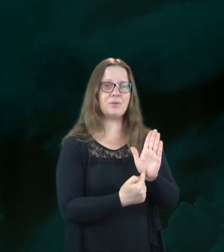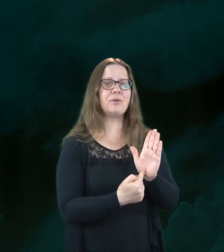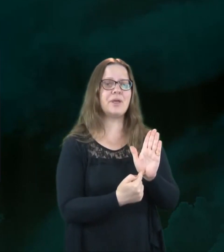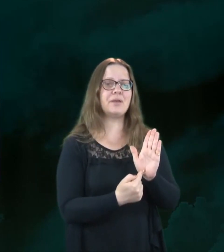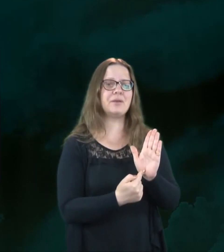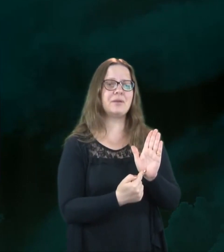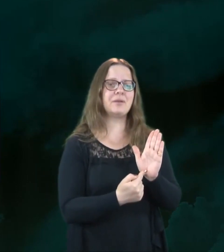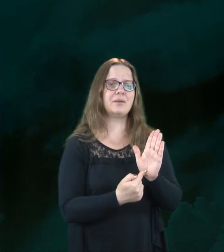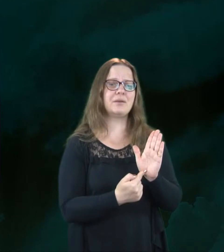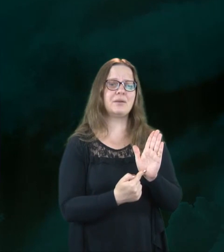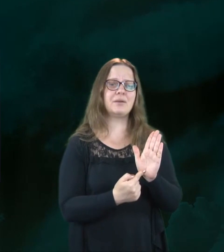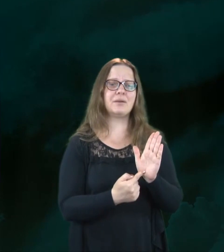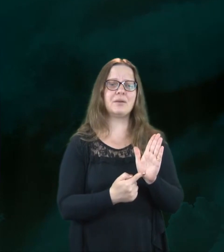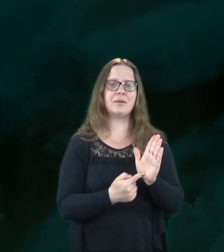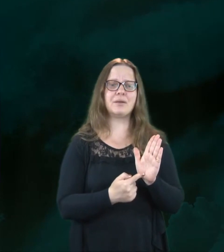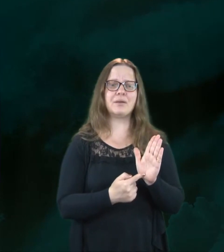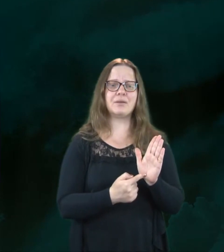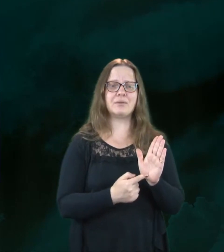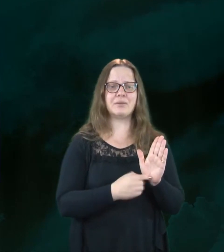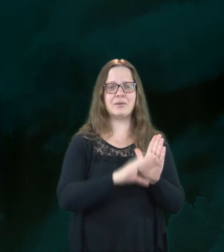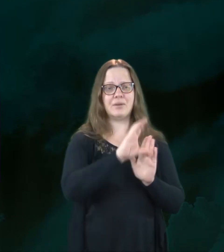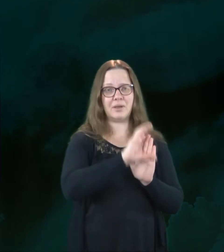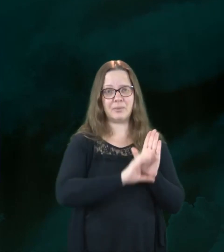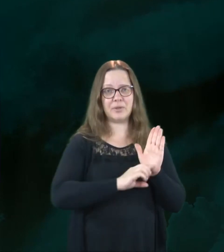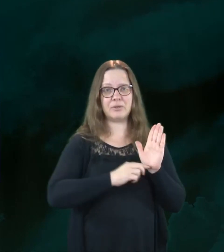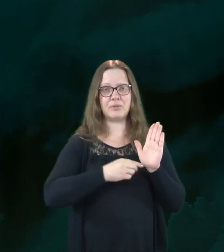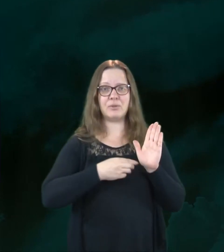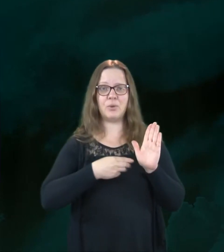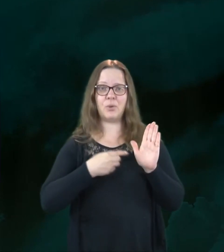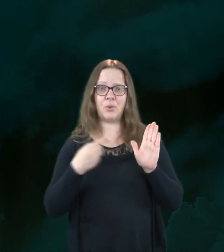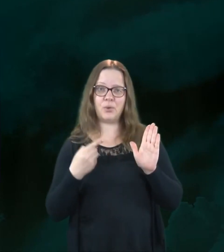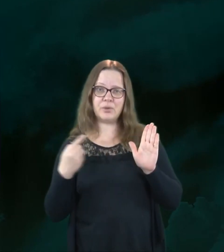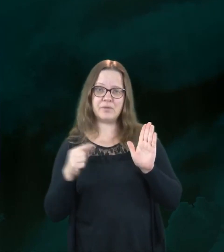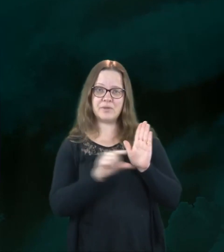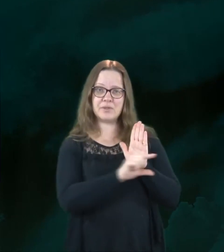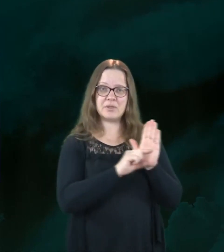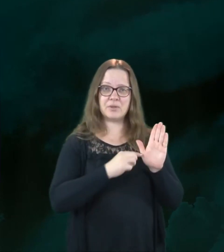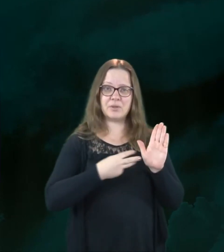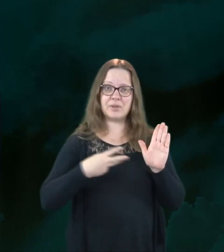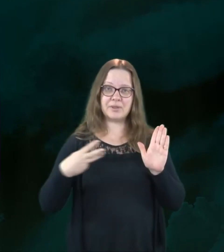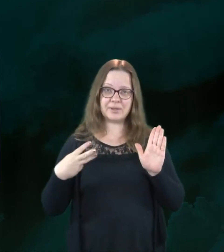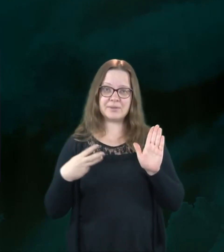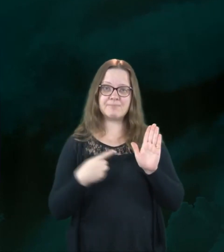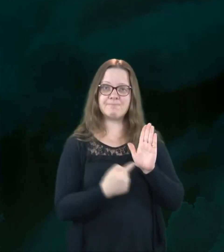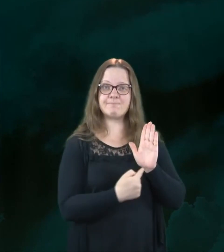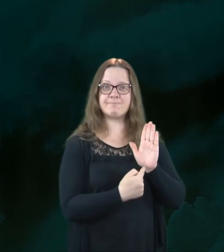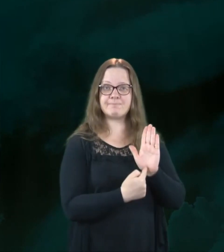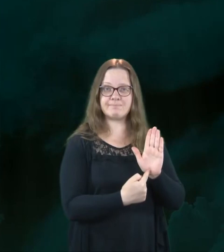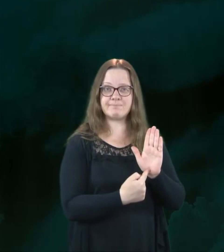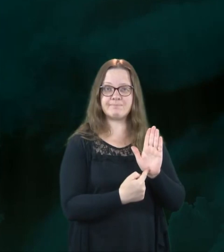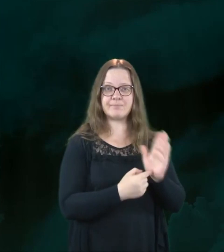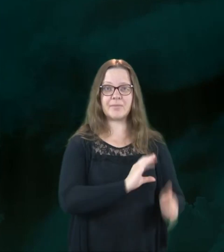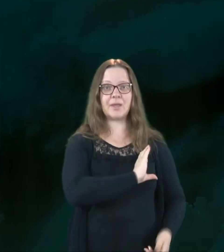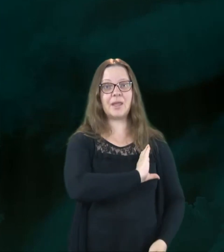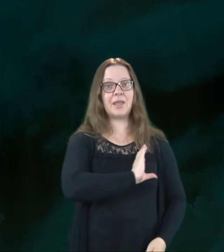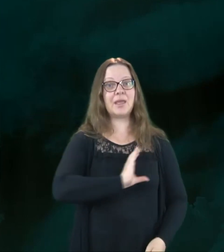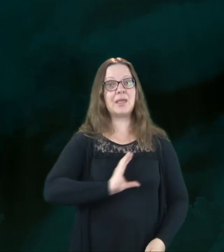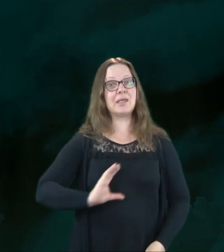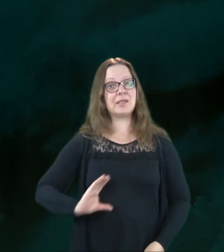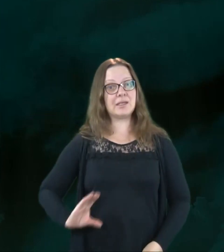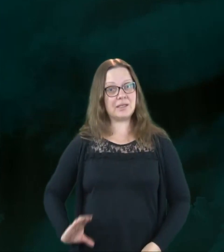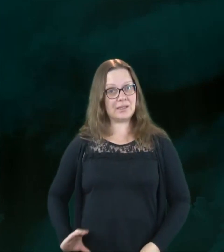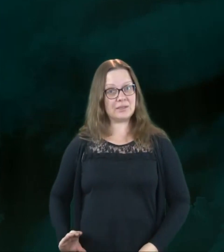versículo 3. Quero, entretanto, que saibais ser Cristo o cabeça de todo